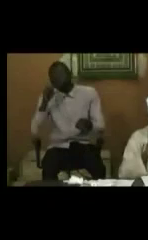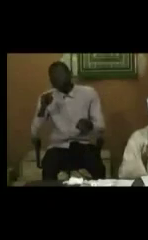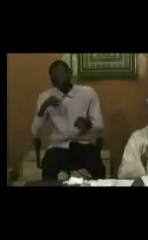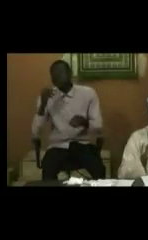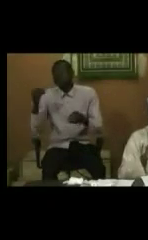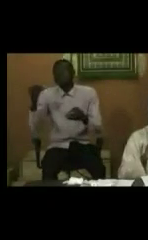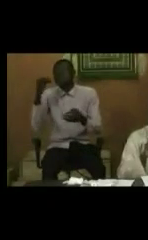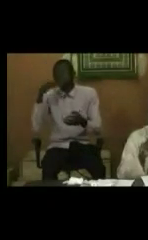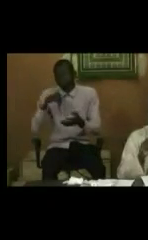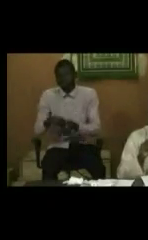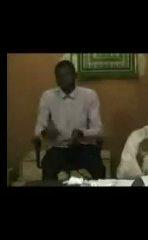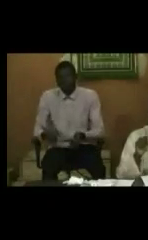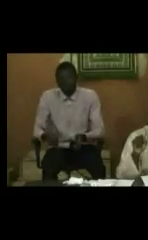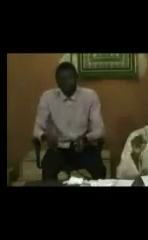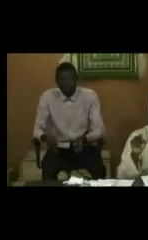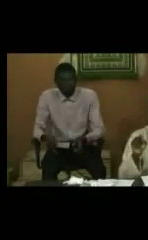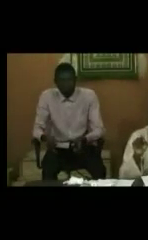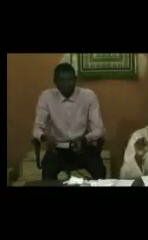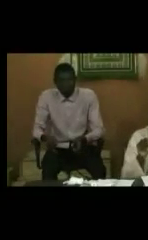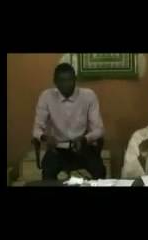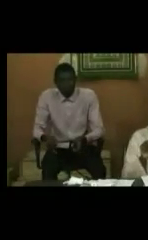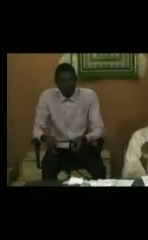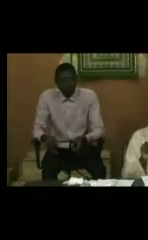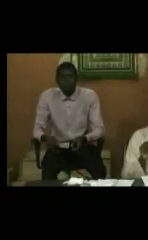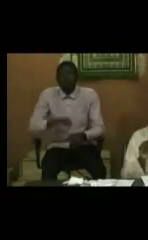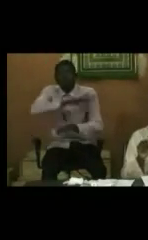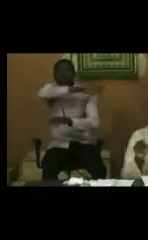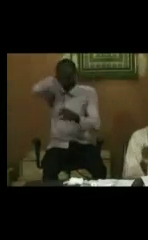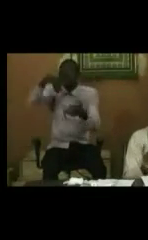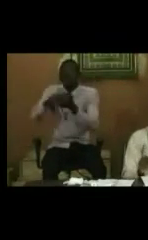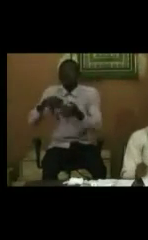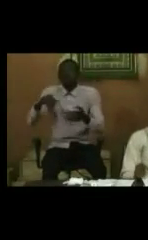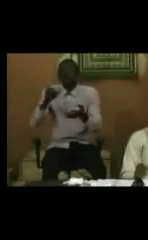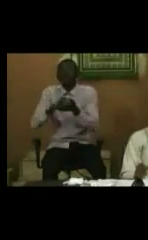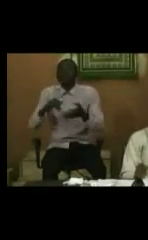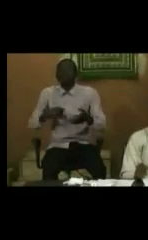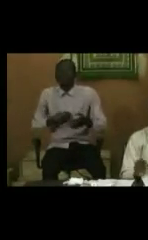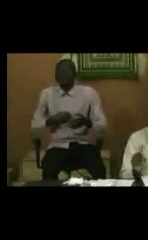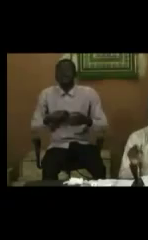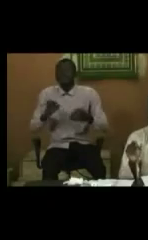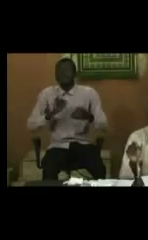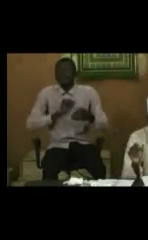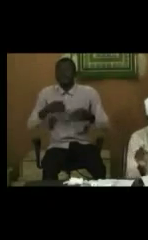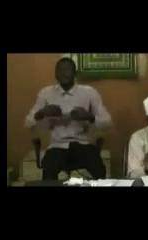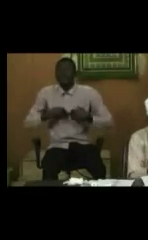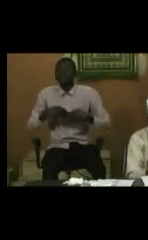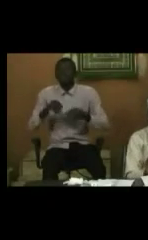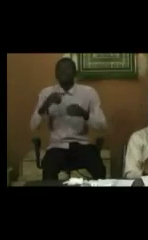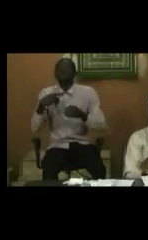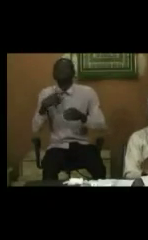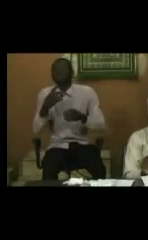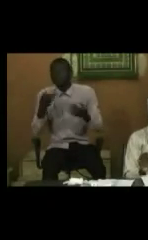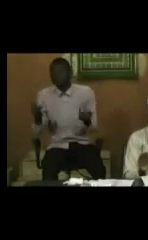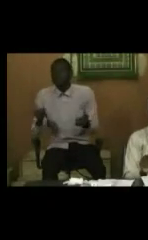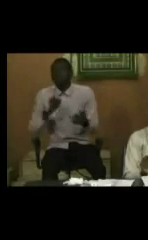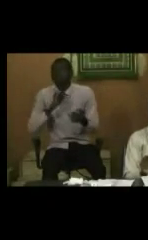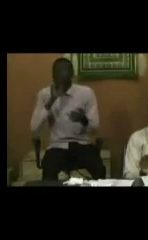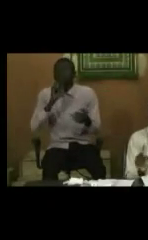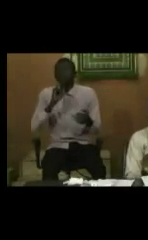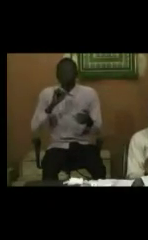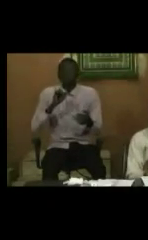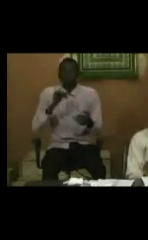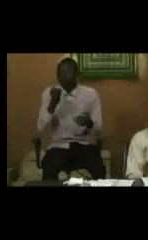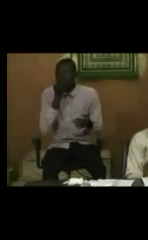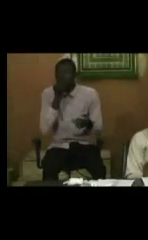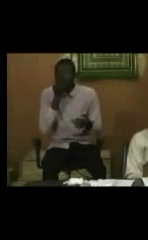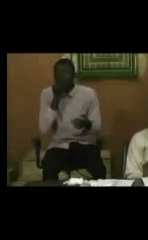rijsun dagudaju awon ti mo ka leyi egbin ni won o aw fiskon tabi